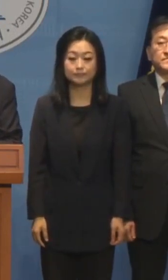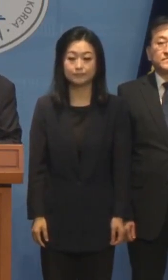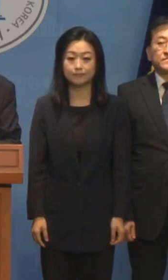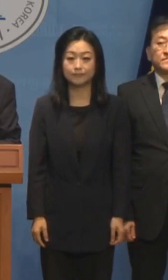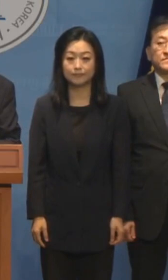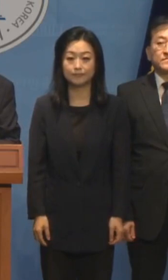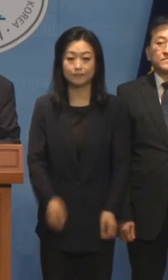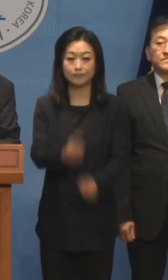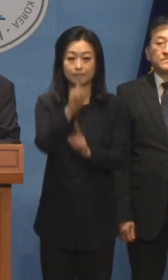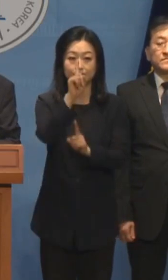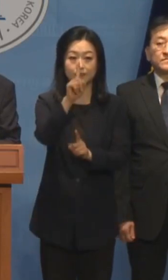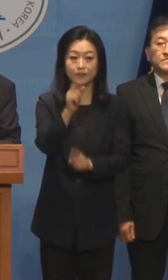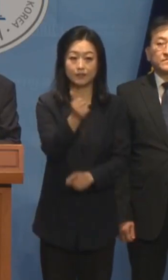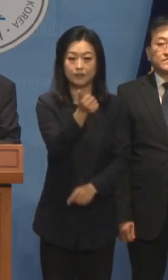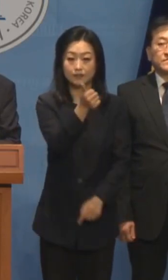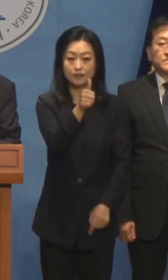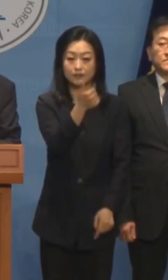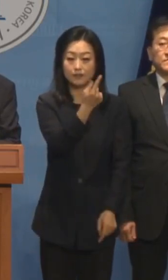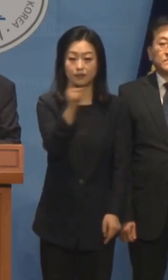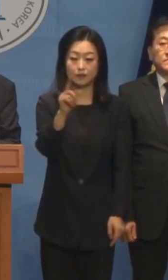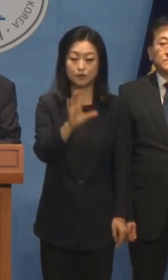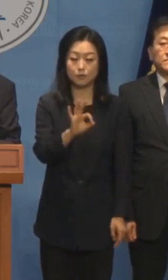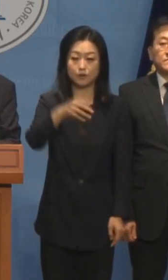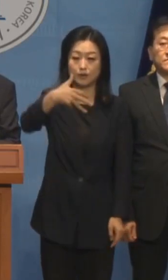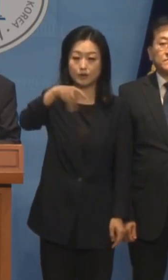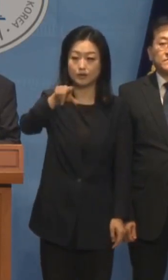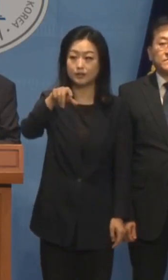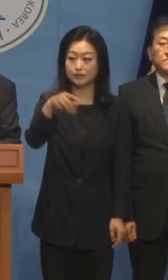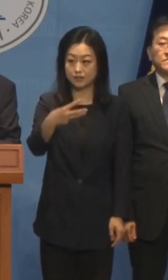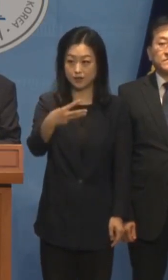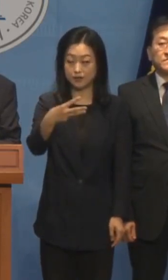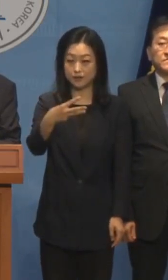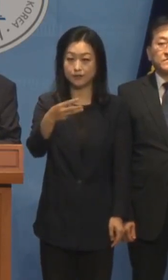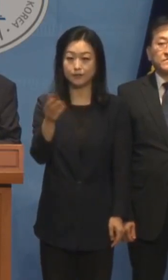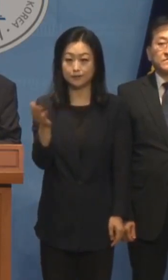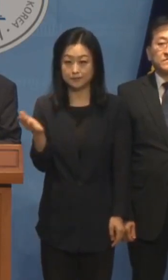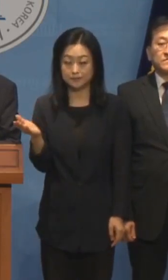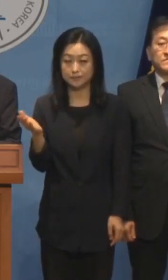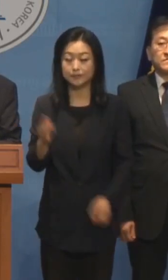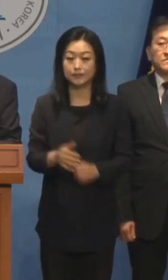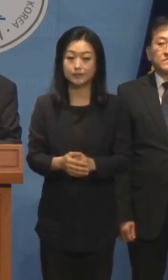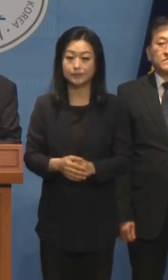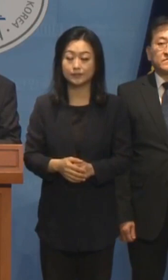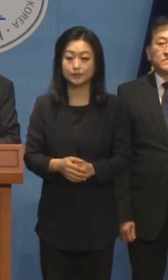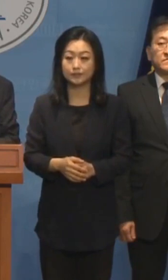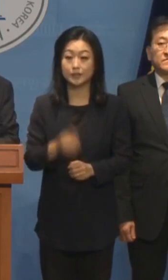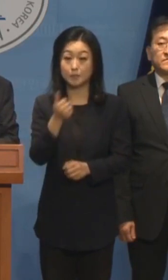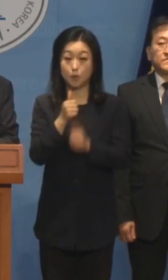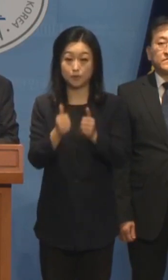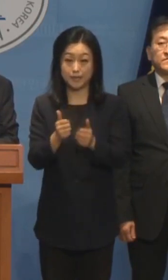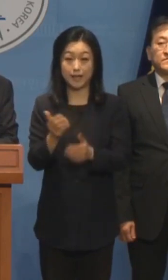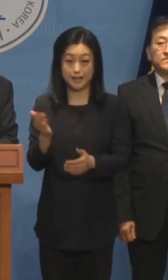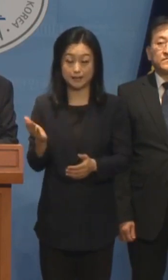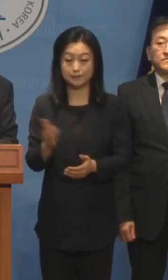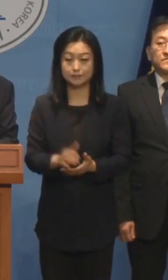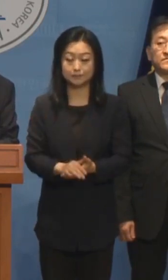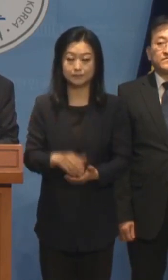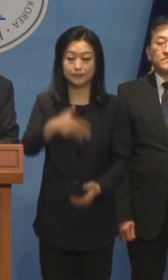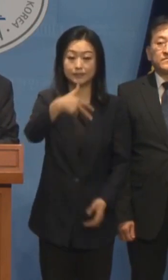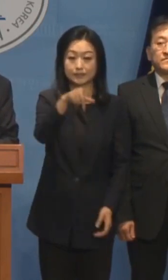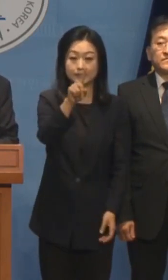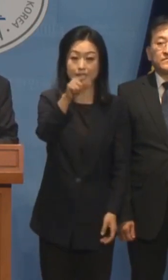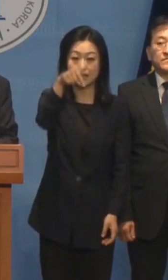네, 이광철 전 청와대 민정비서관 변호사이십니다.